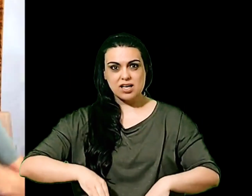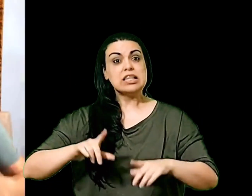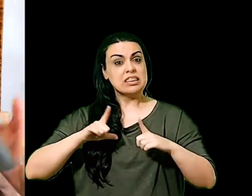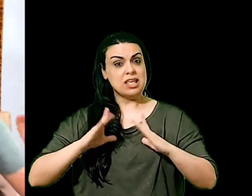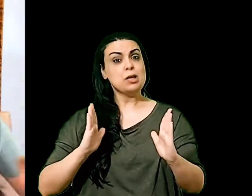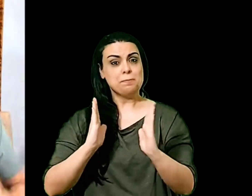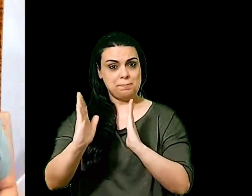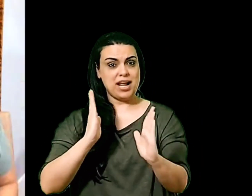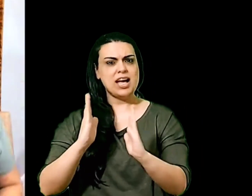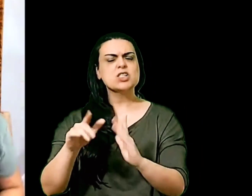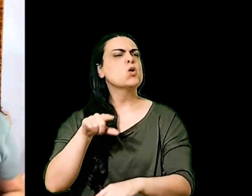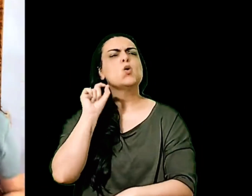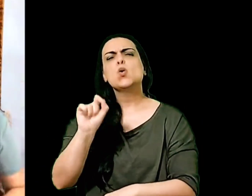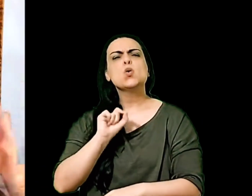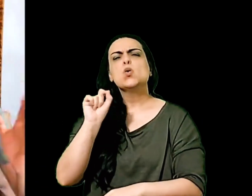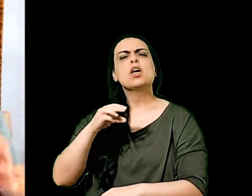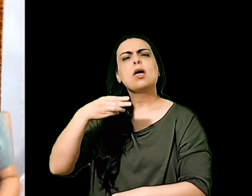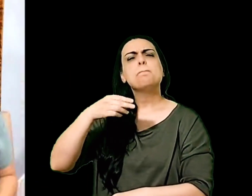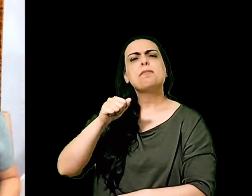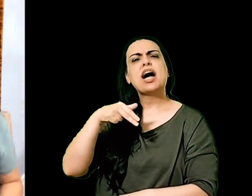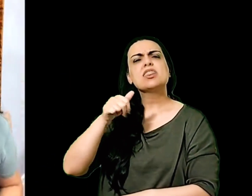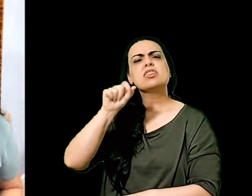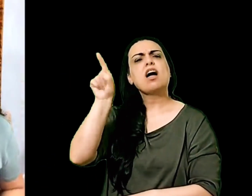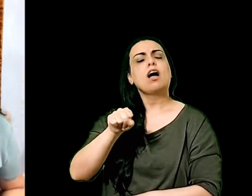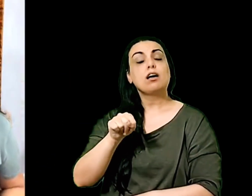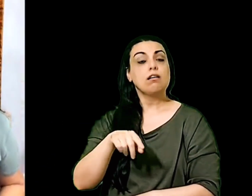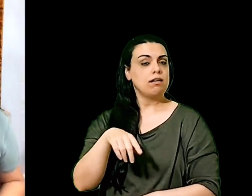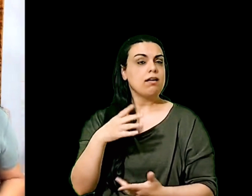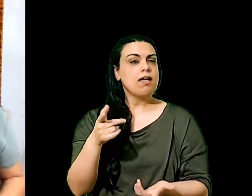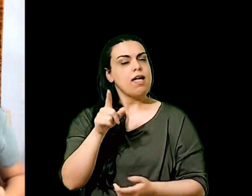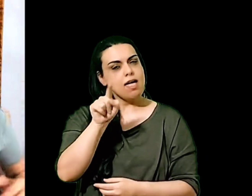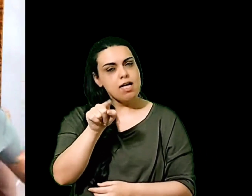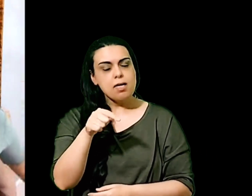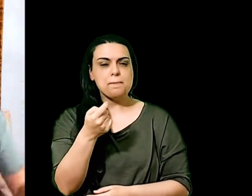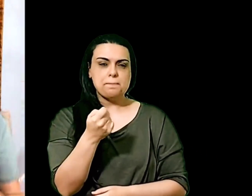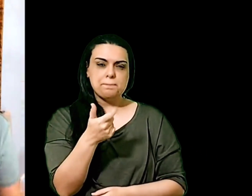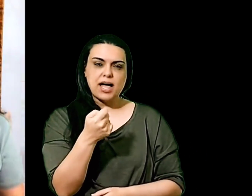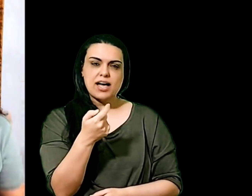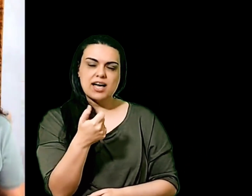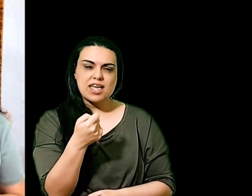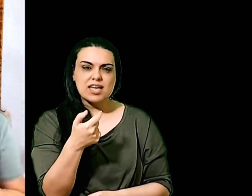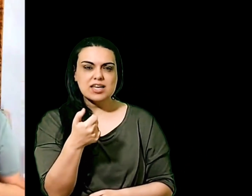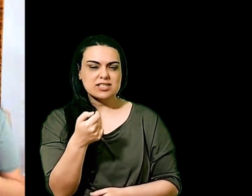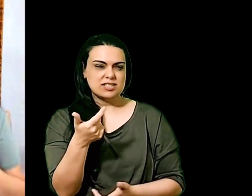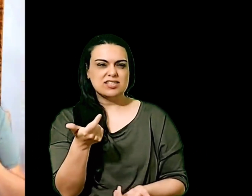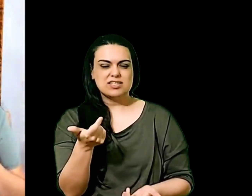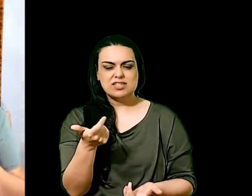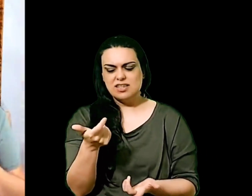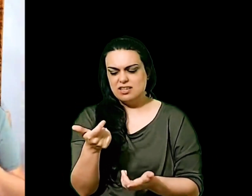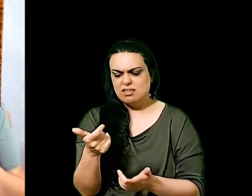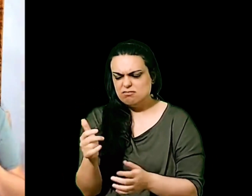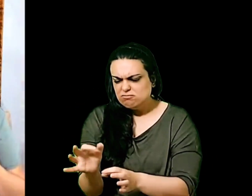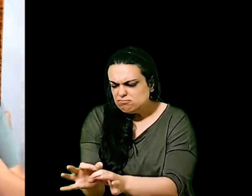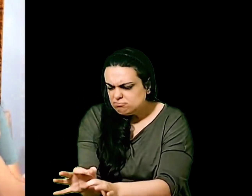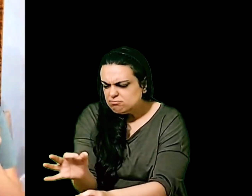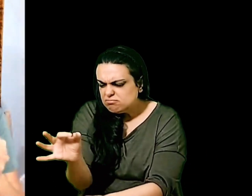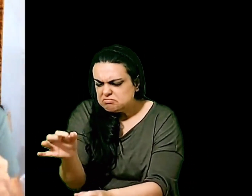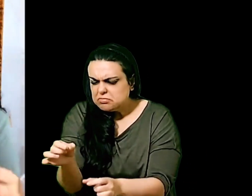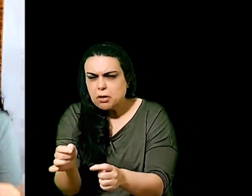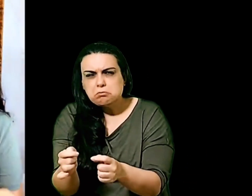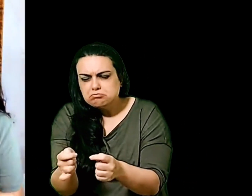que o maná tinha prazo. O que é o maná, Camila? O maná era uma espécie,